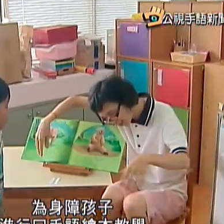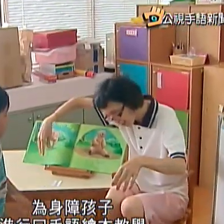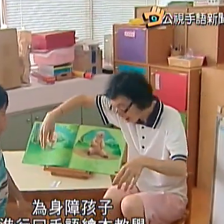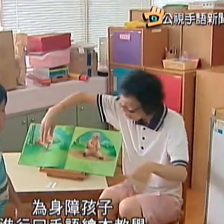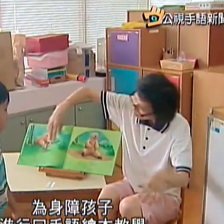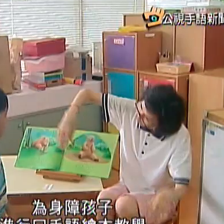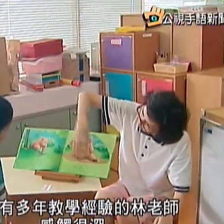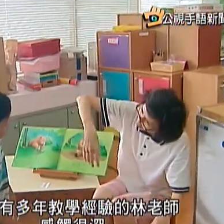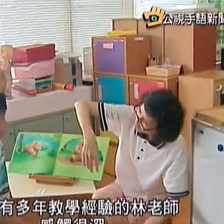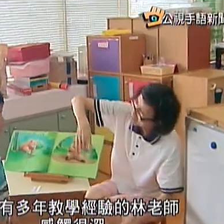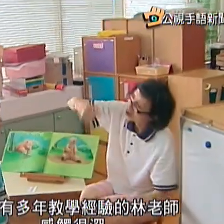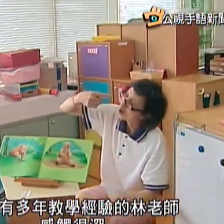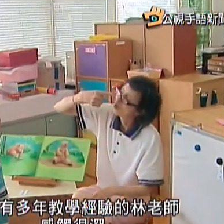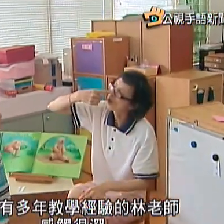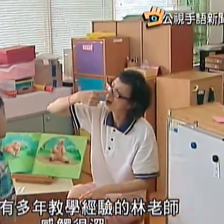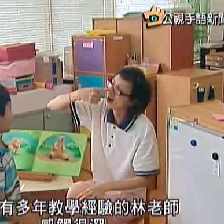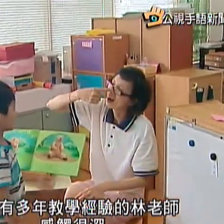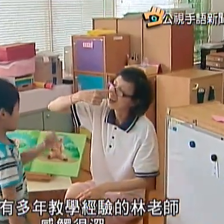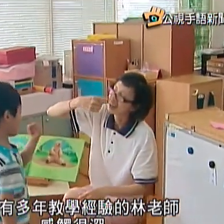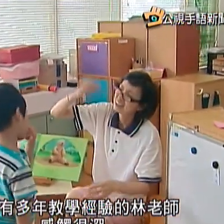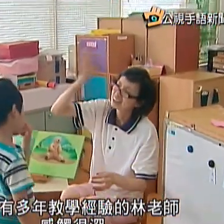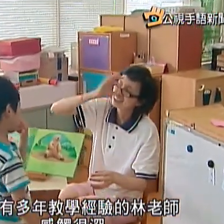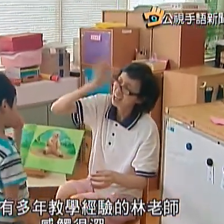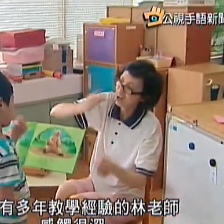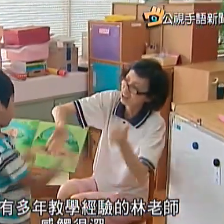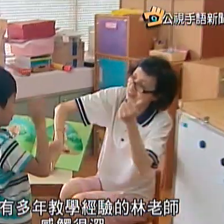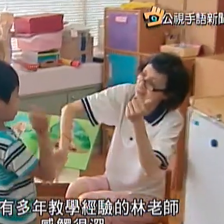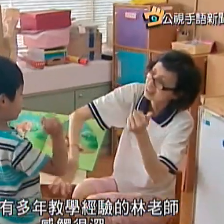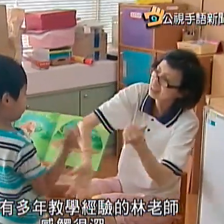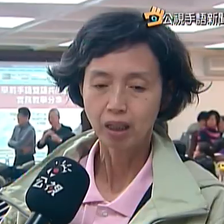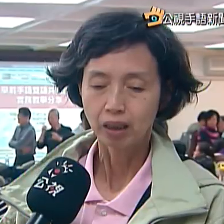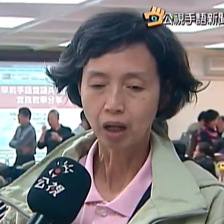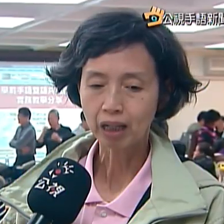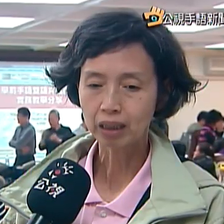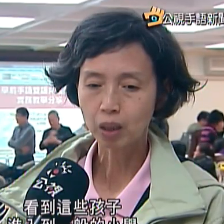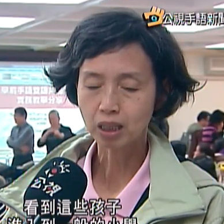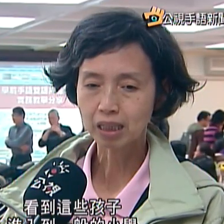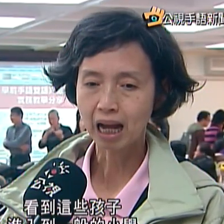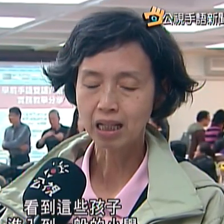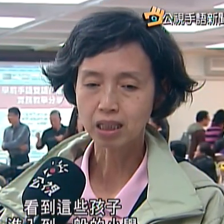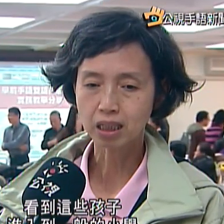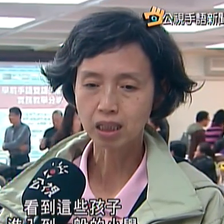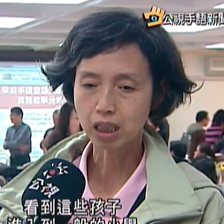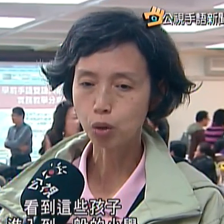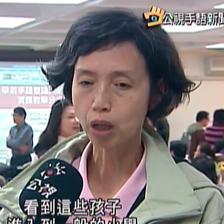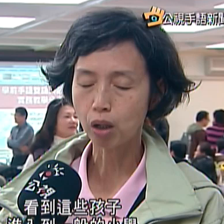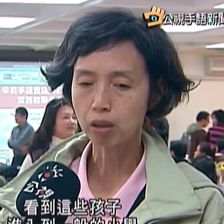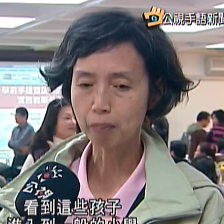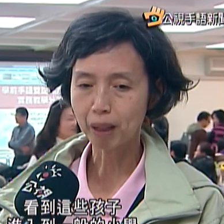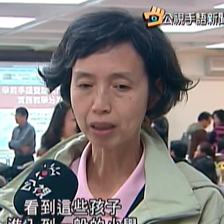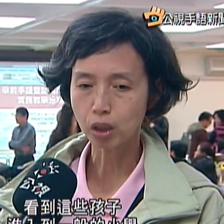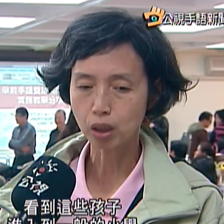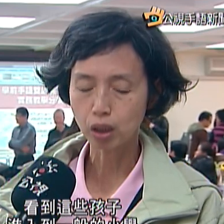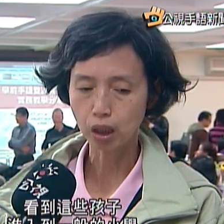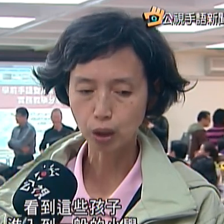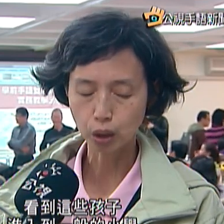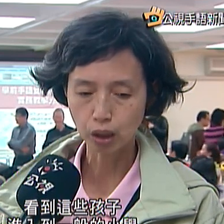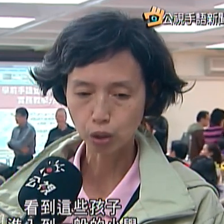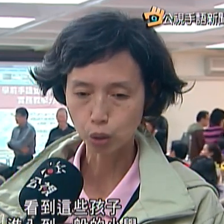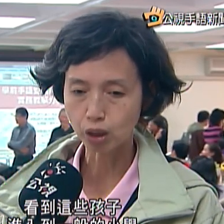学。不过有多年教学经验的林老师感触很深， 然后看到这些孩子真的进入到一般的